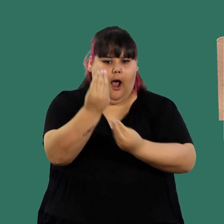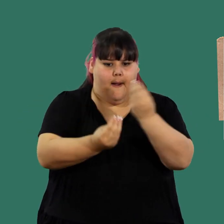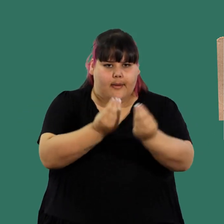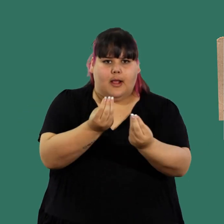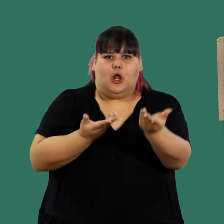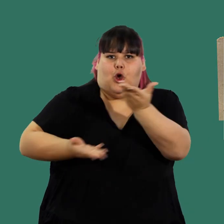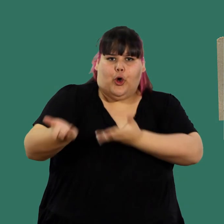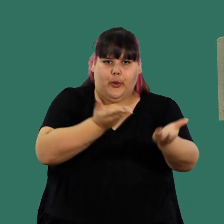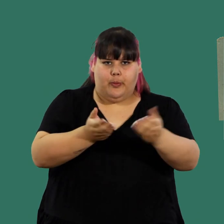convivir